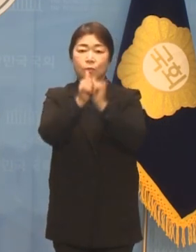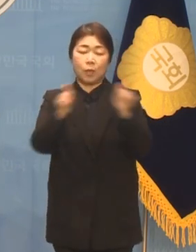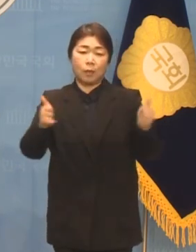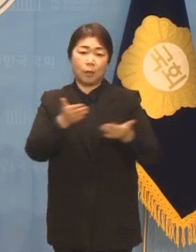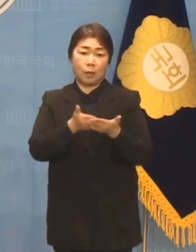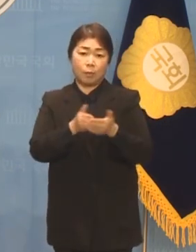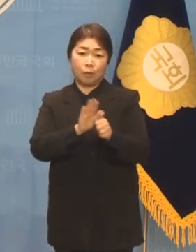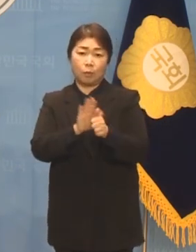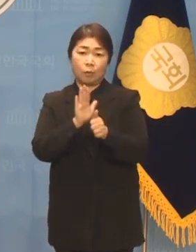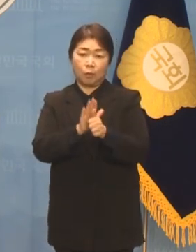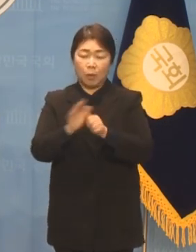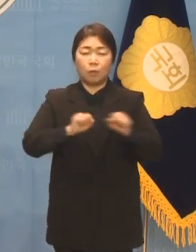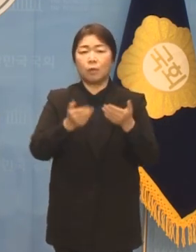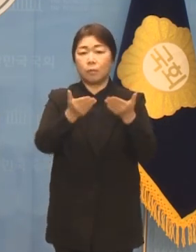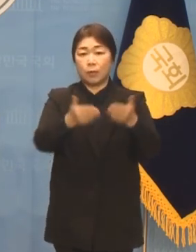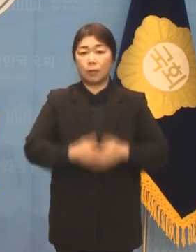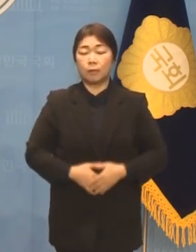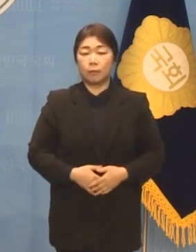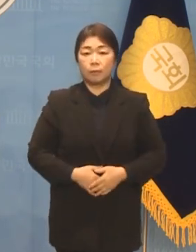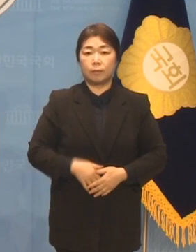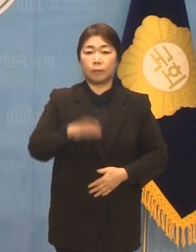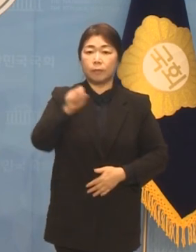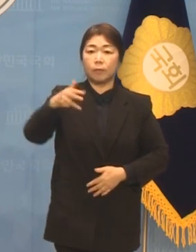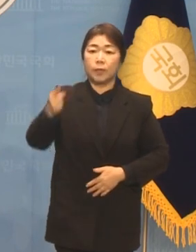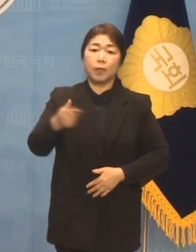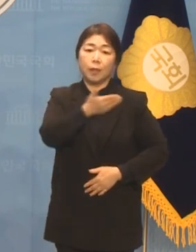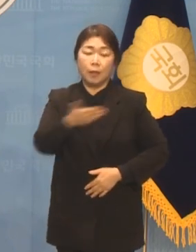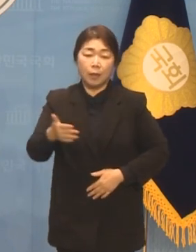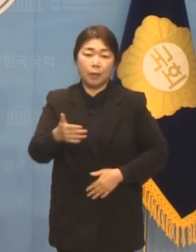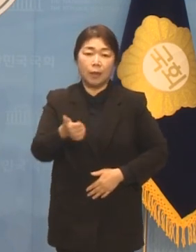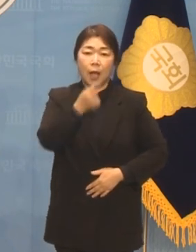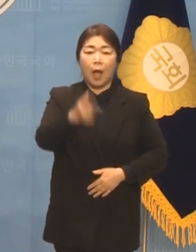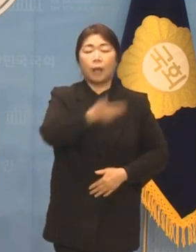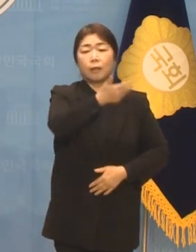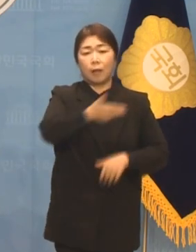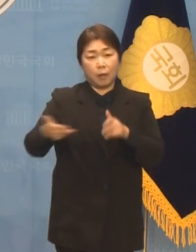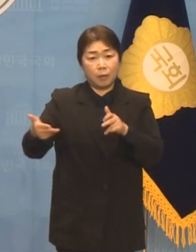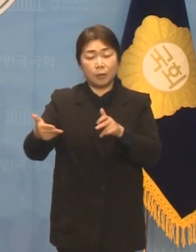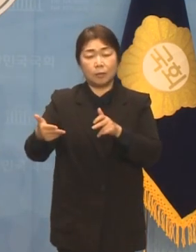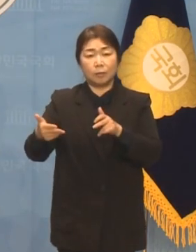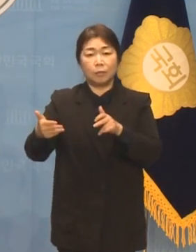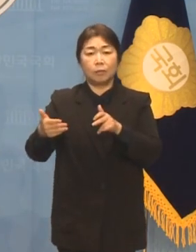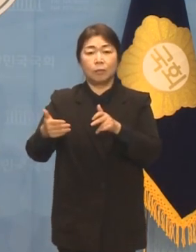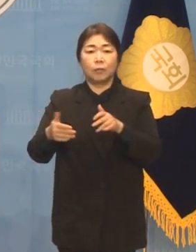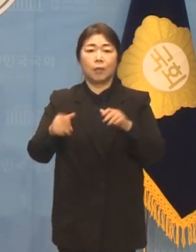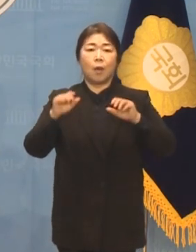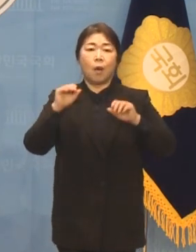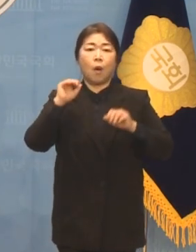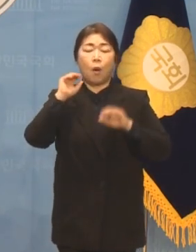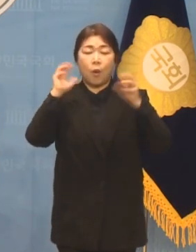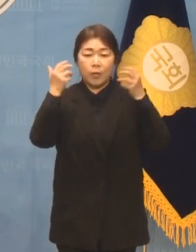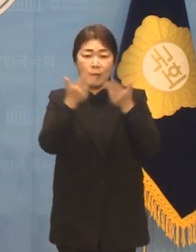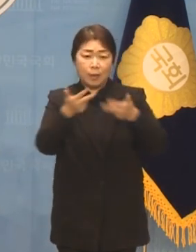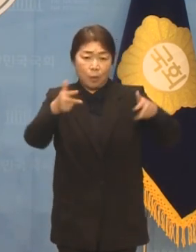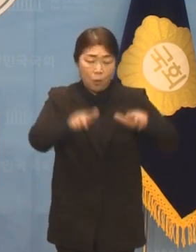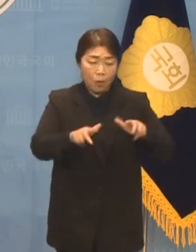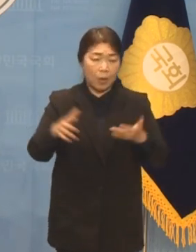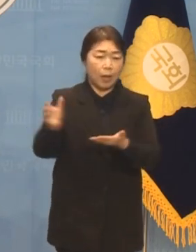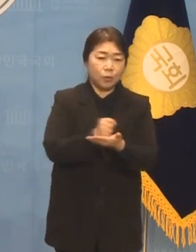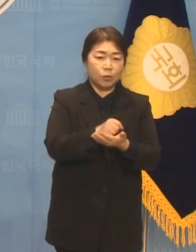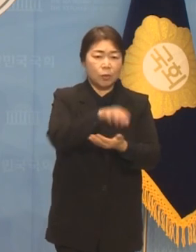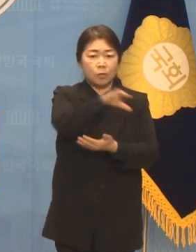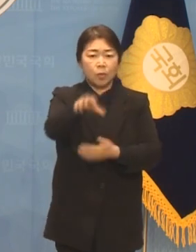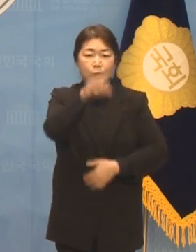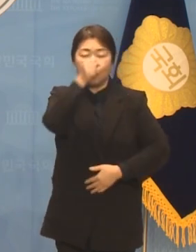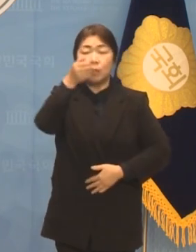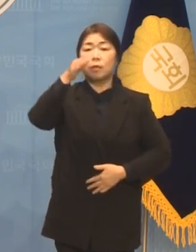아차산과 한강, 어린이 대공원을 품고 있는 광진은 여러 공간적 이점에도 불구하고